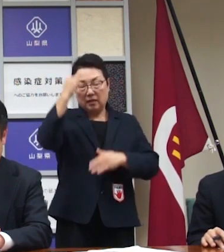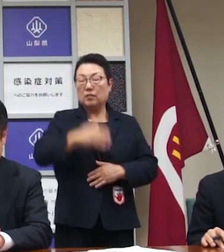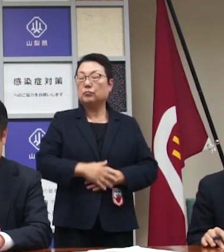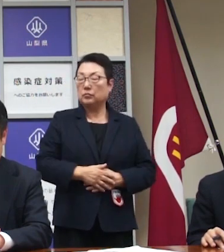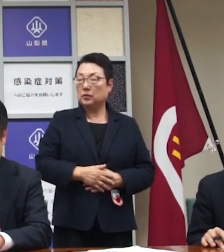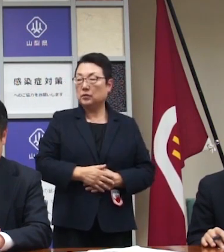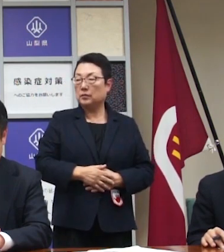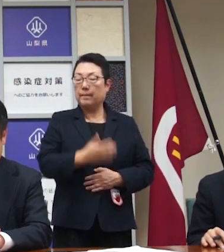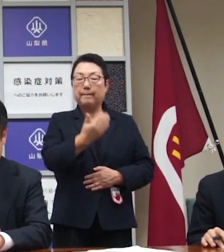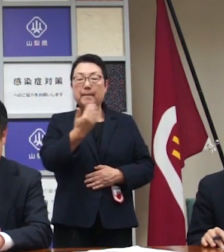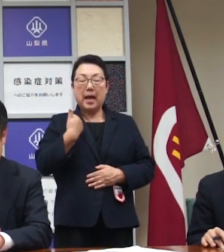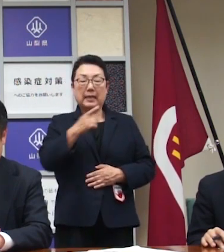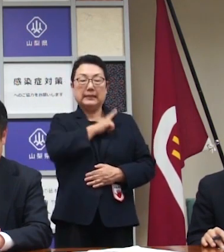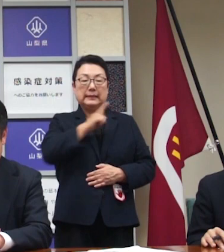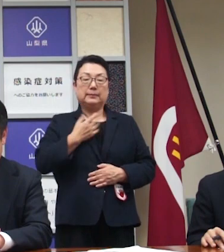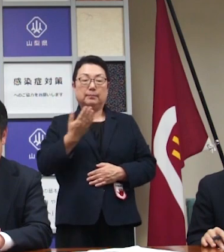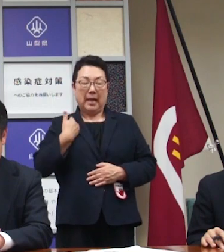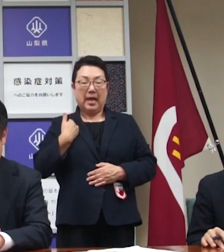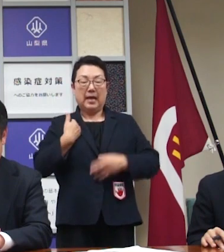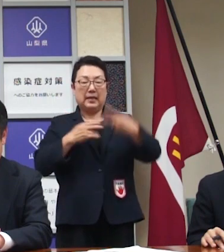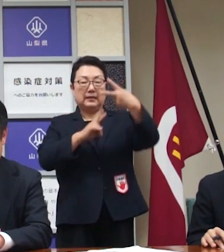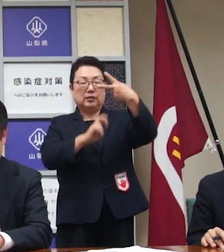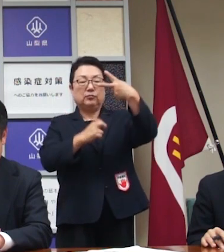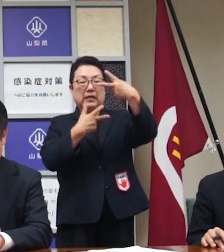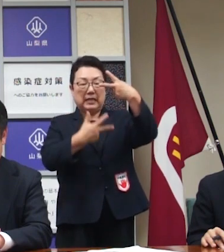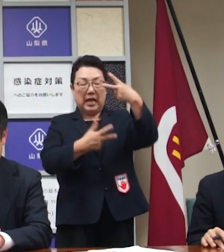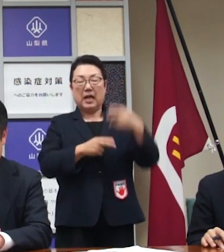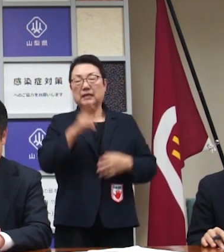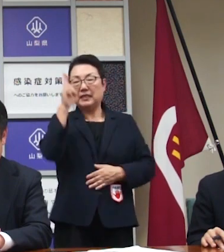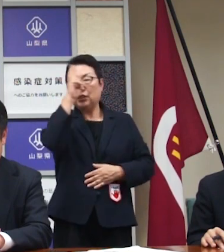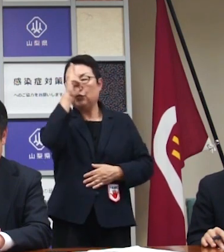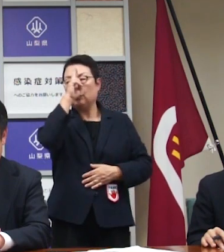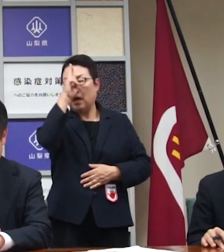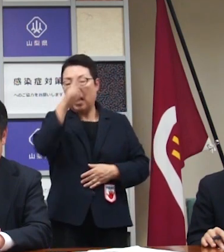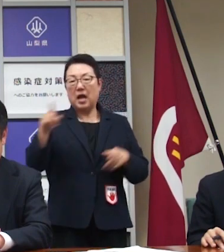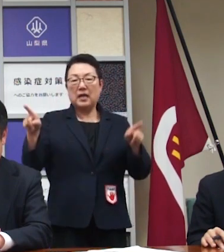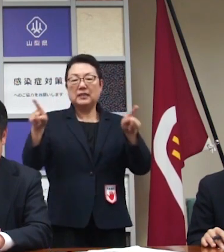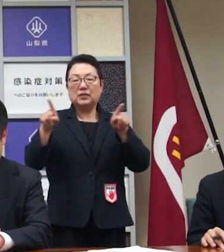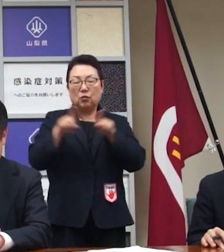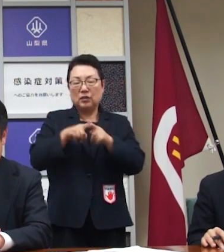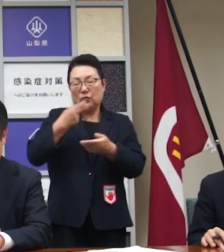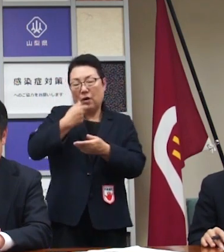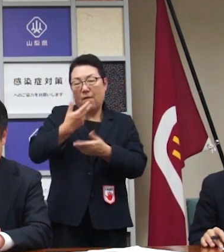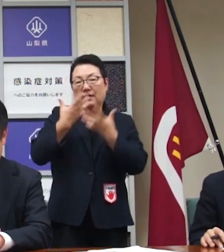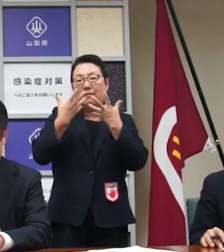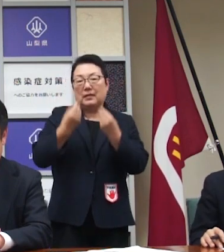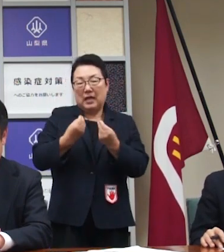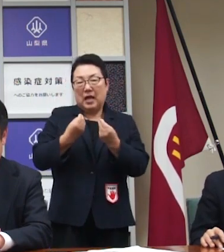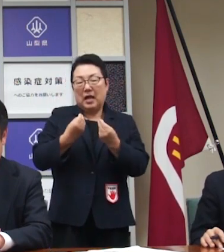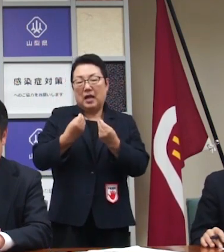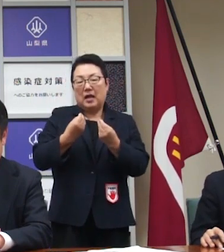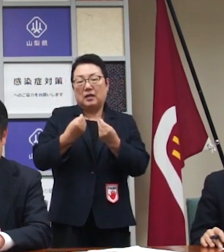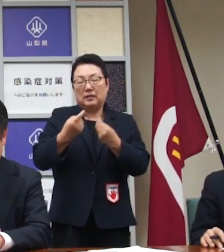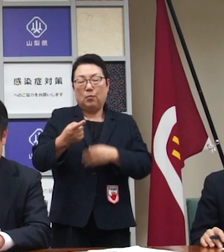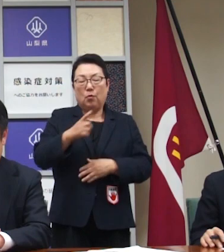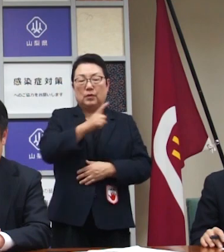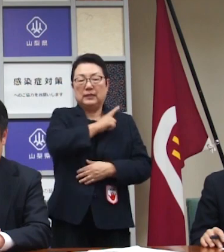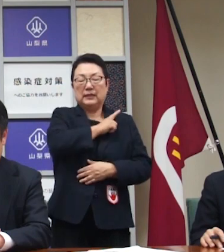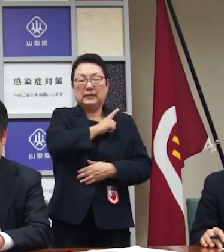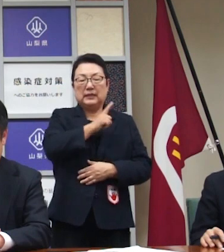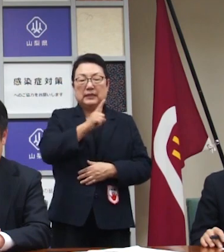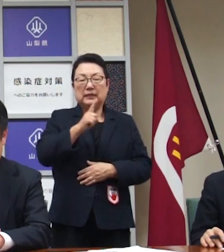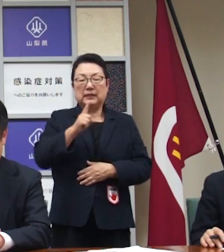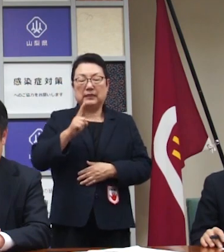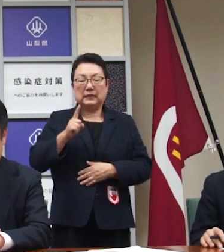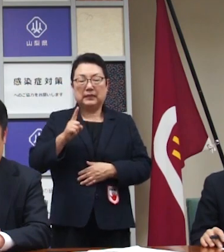その前の日27日たとえお昼に一緒にされたとしても、まあ、1日も